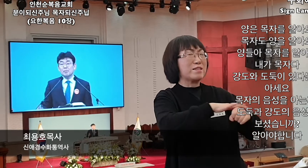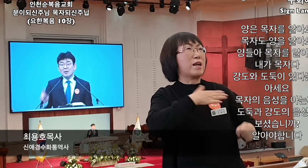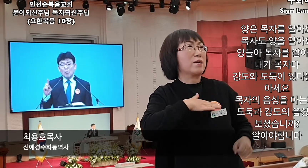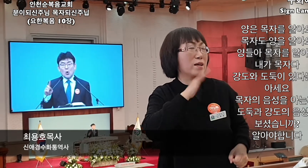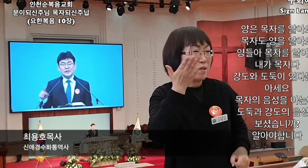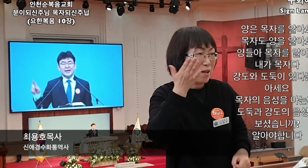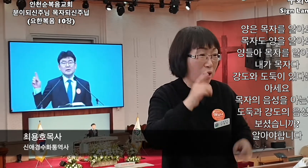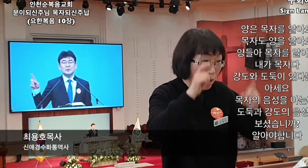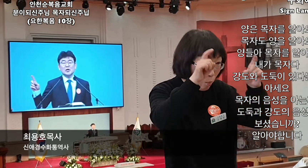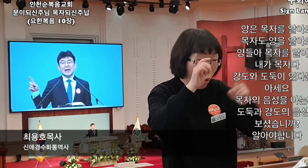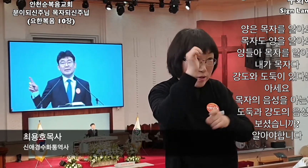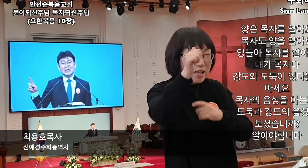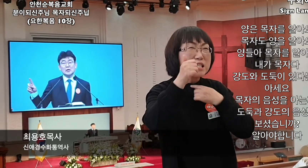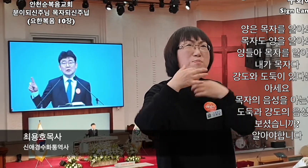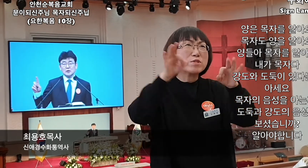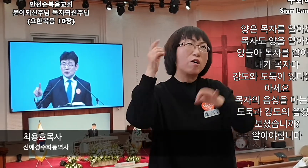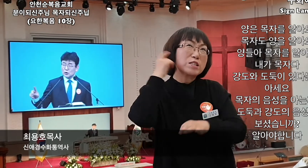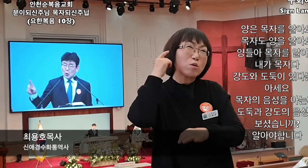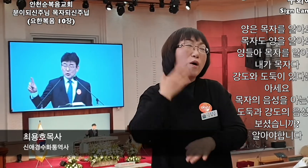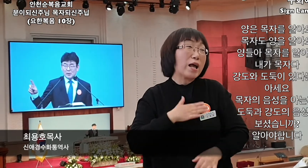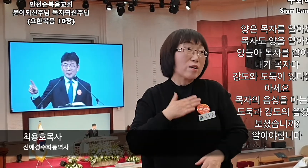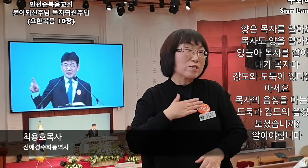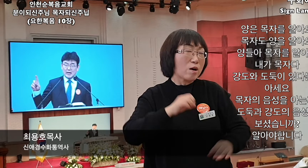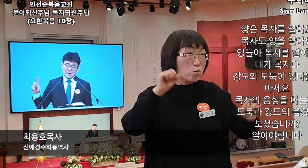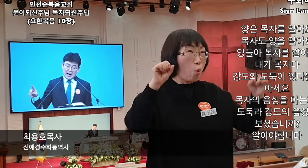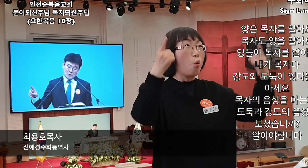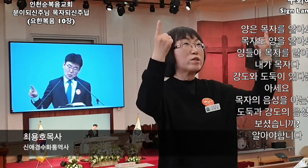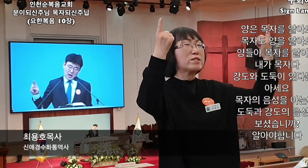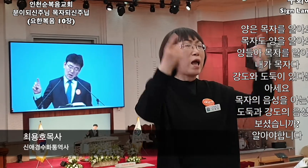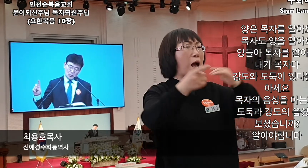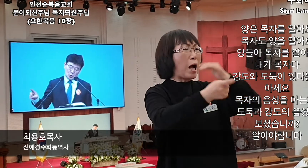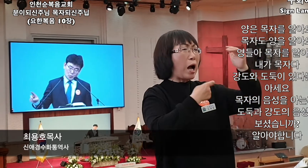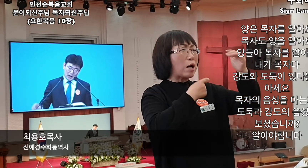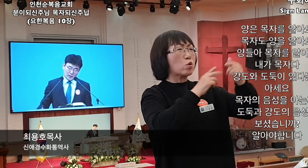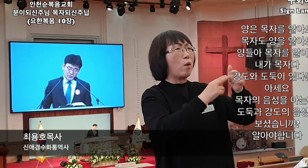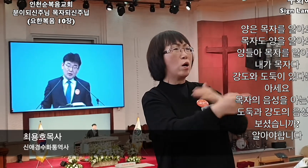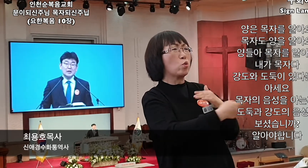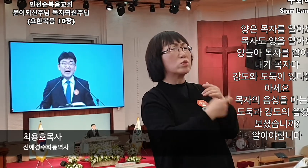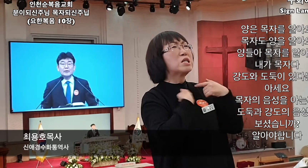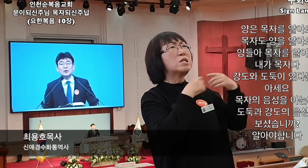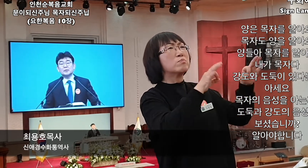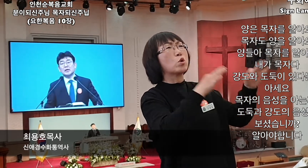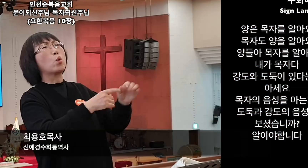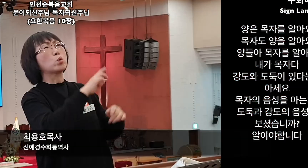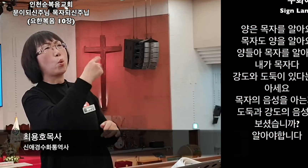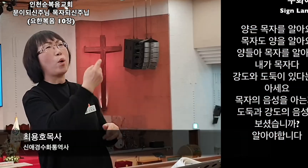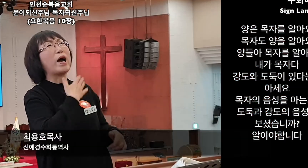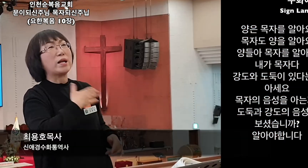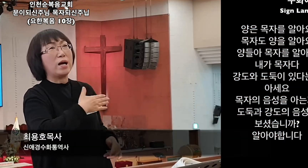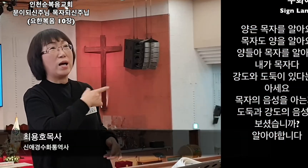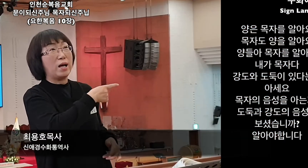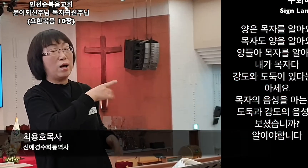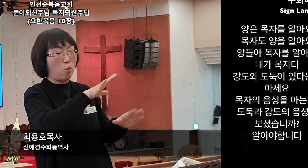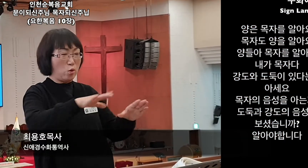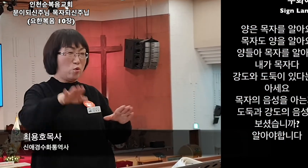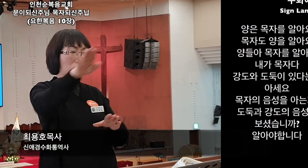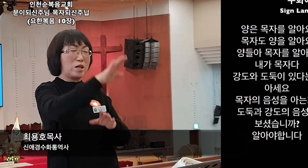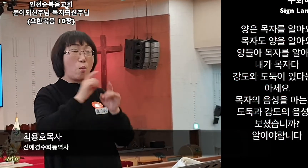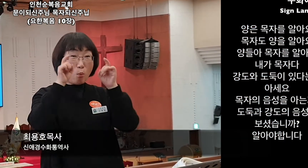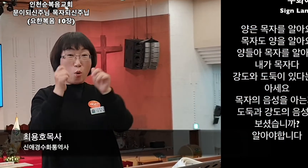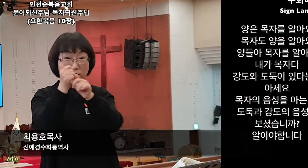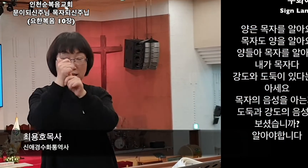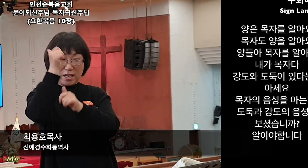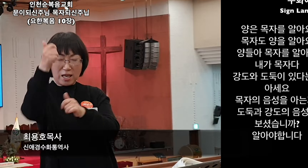돼요. 목자의 음성을 안다는 것, 그러니 동시에 뭡니까? 강도와 도둑의 음성을 아는 겁니다. 오늘 우리는 목자의